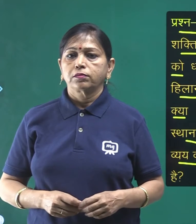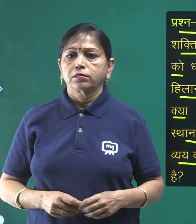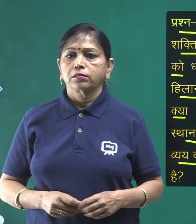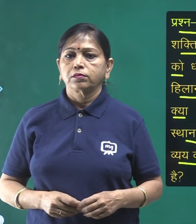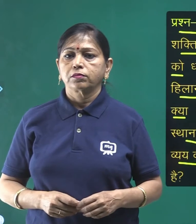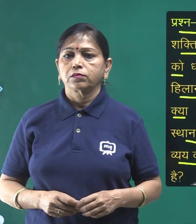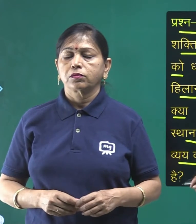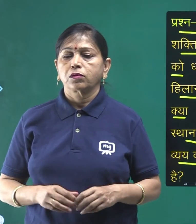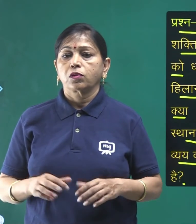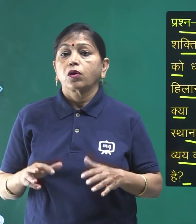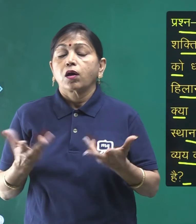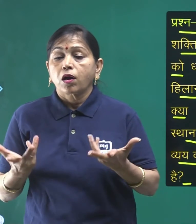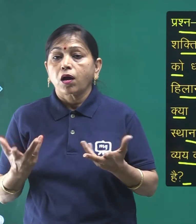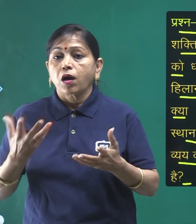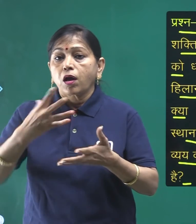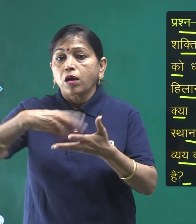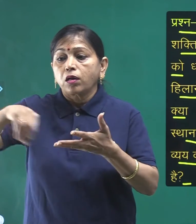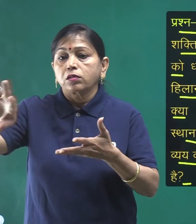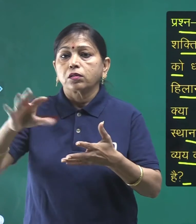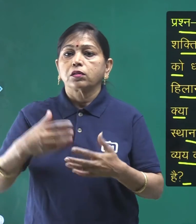कहाँ चली जाती है?